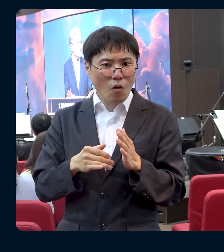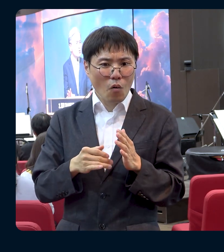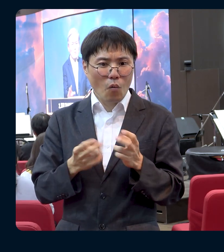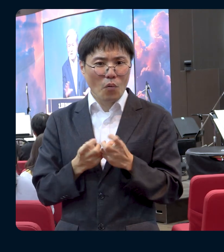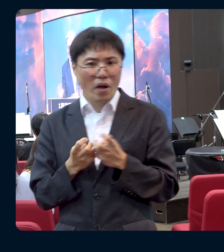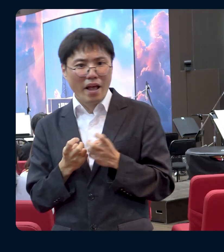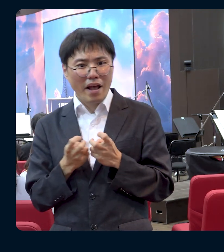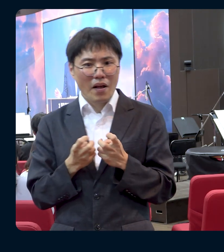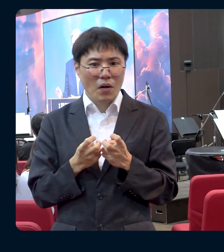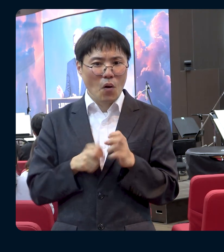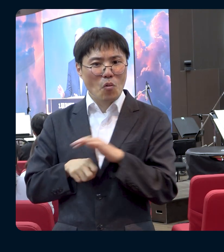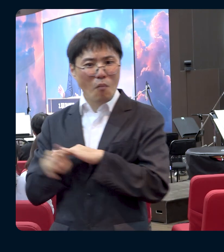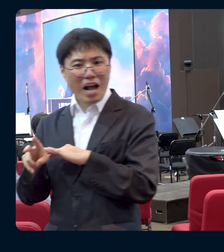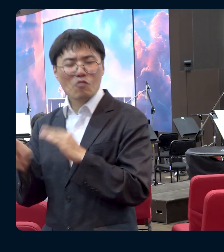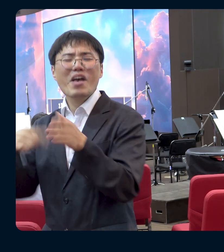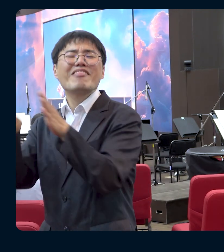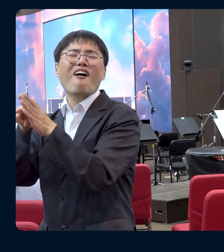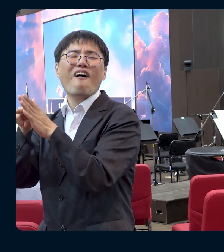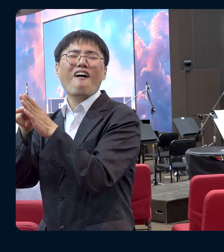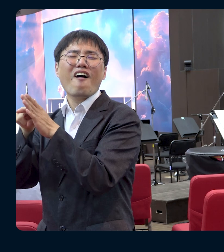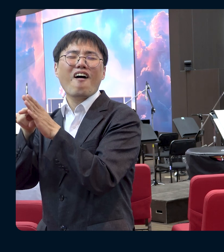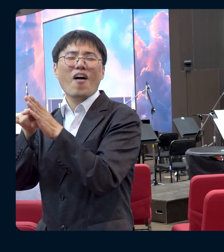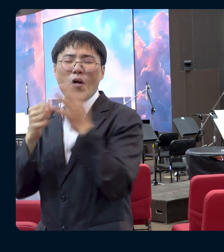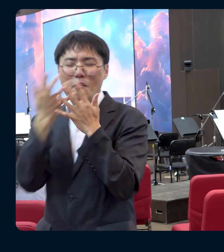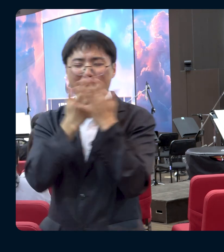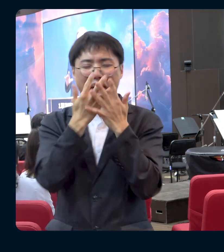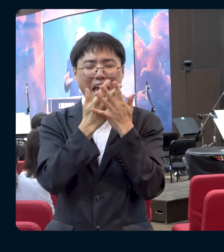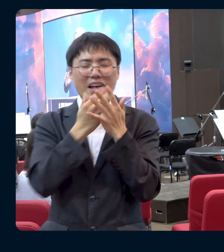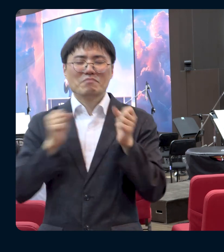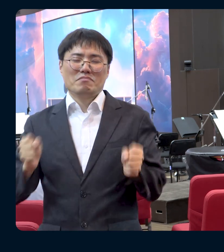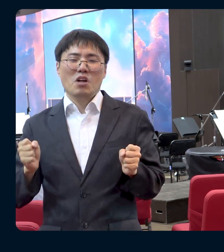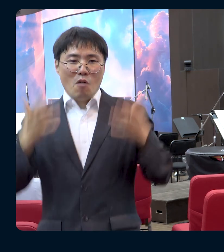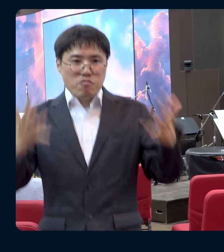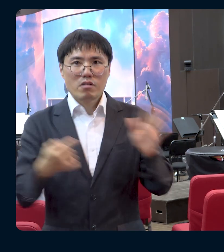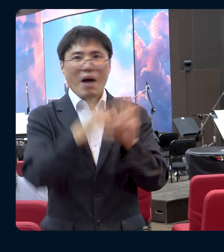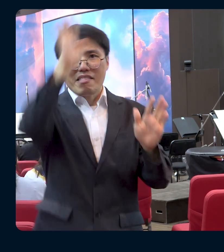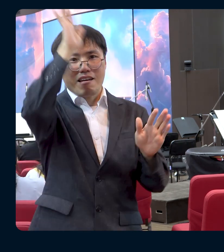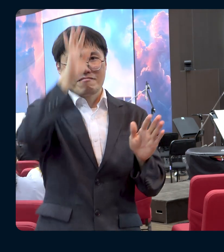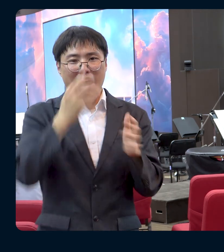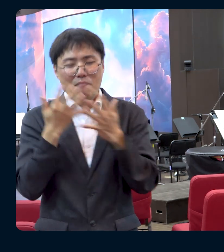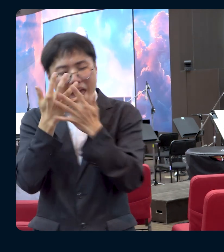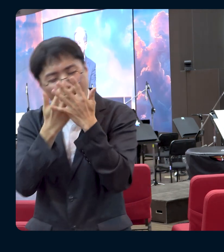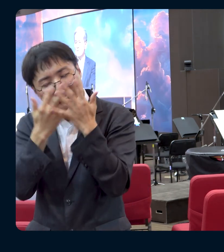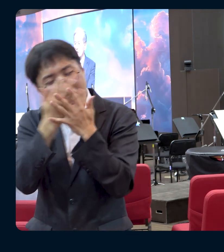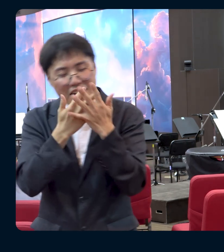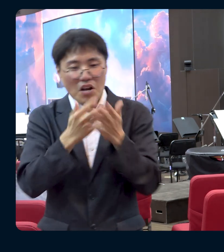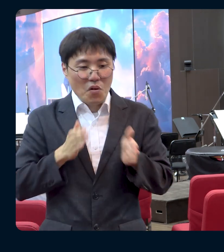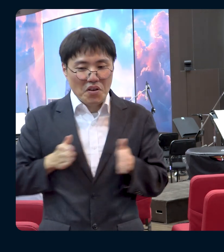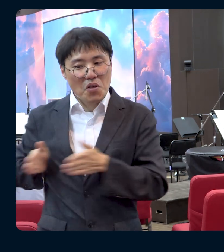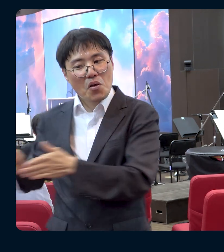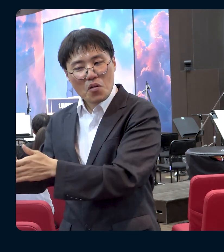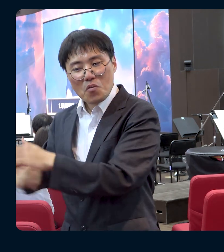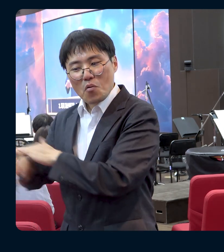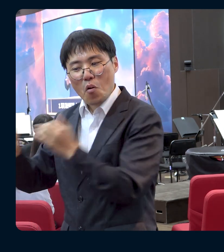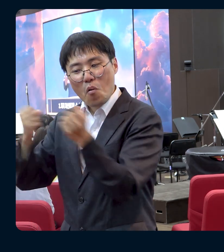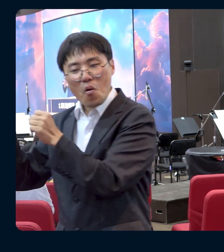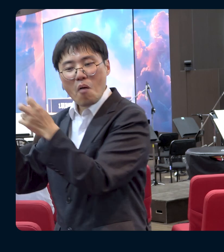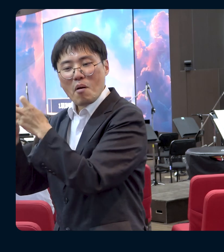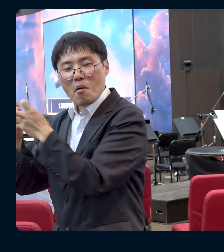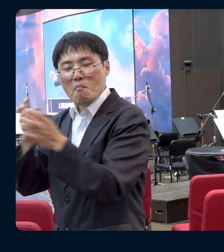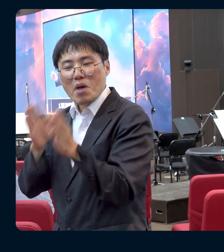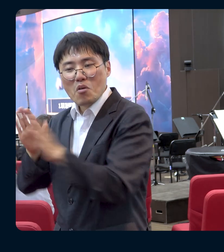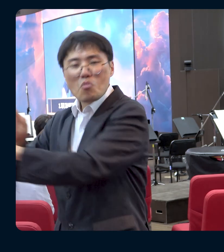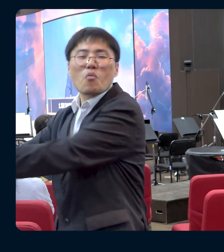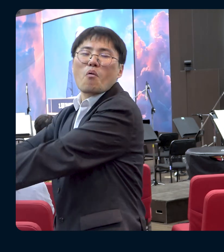잘못됐을 때 그때 유사시에 도망칠 수 있도록, 하여간 도망칠 수 있는 어떤 그런 이 길을 만들어